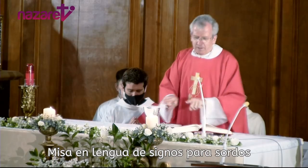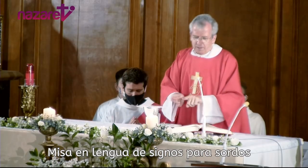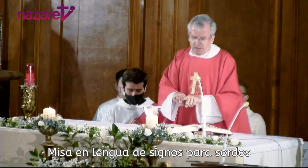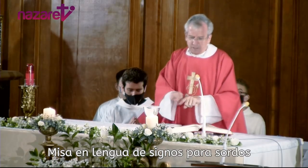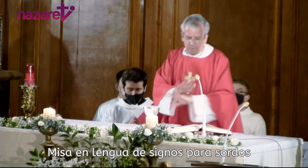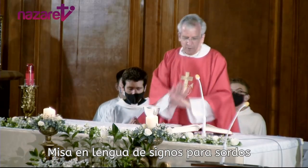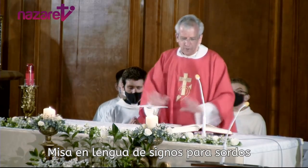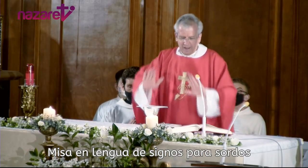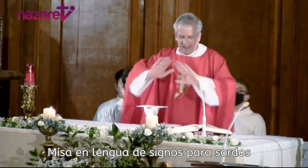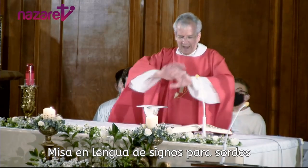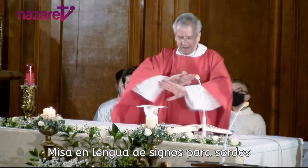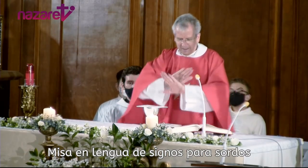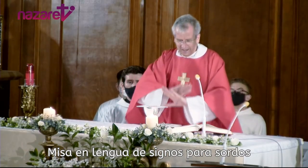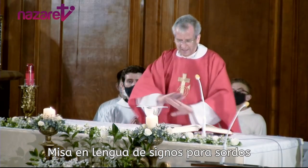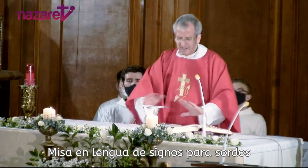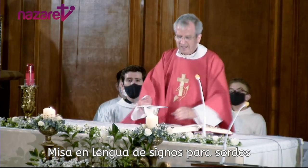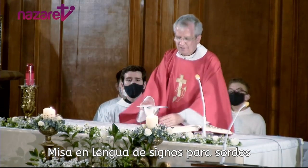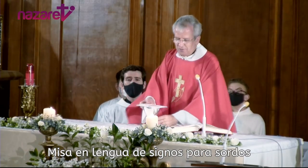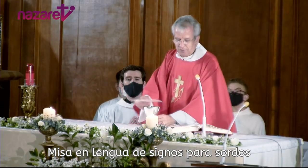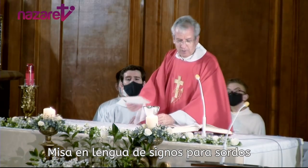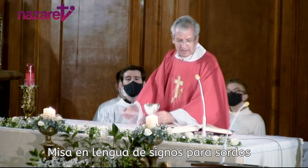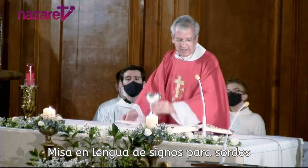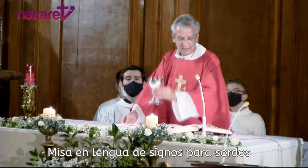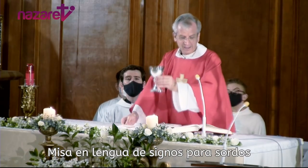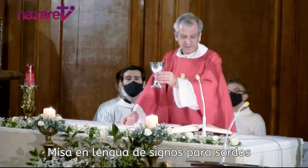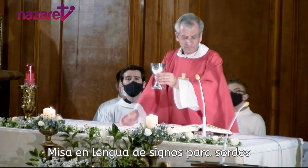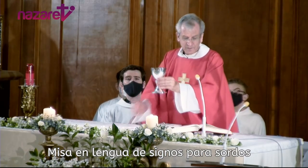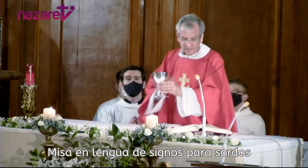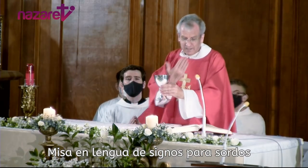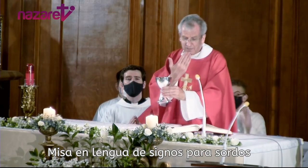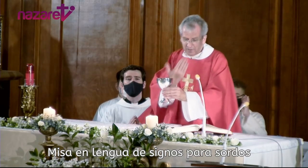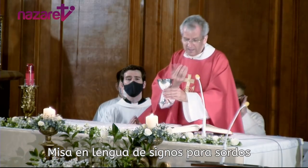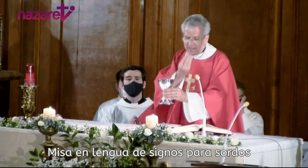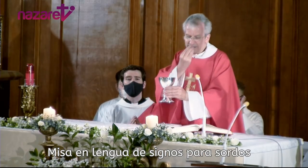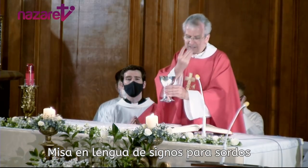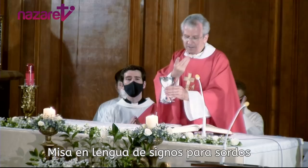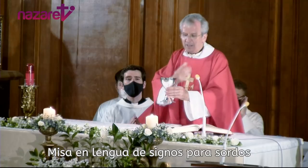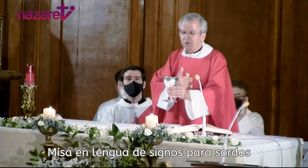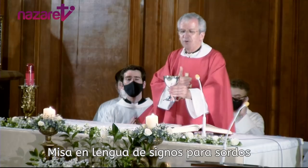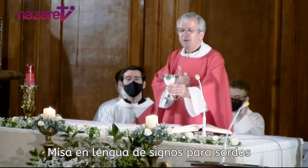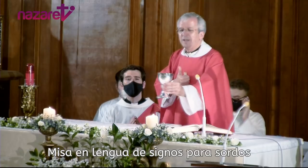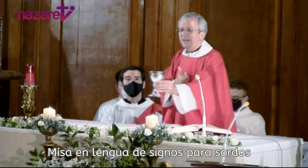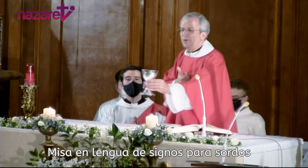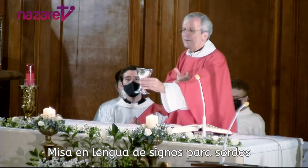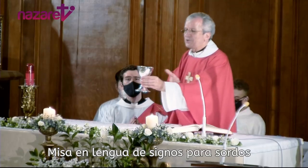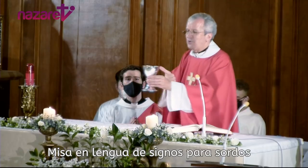Del mismo modo, acabada la cena, tomó el cáliz y, dando gracias, te bendijo y lo pasó a